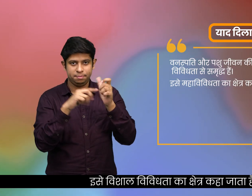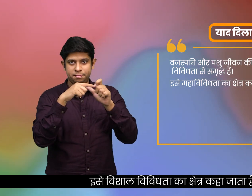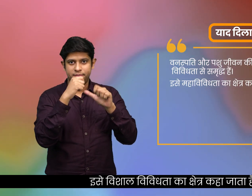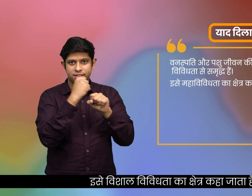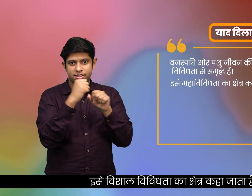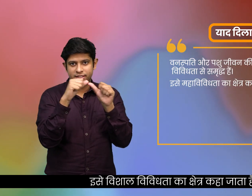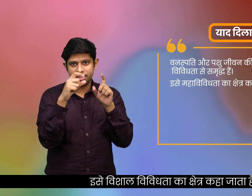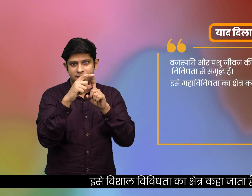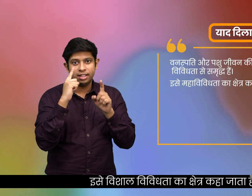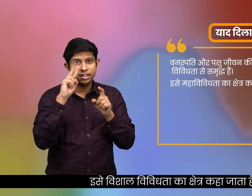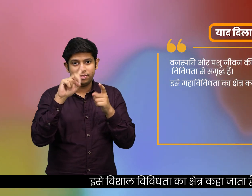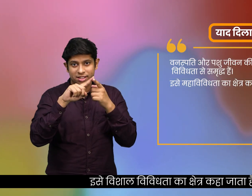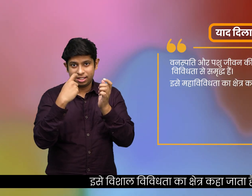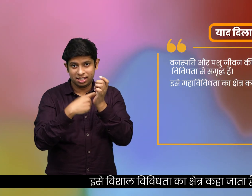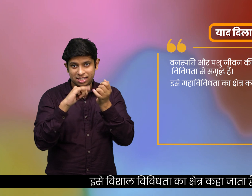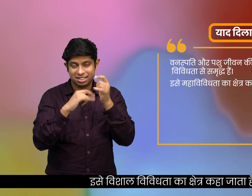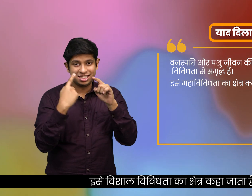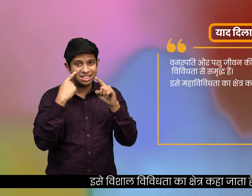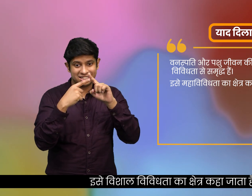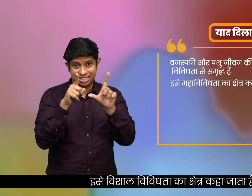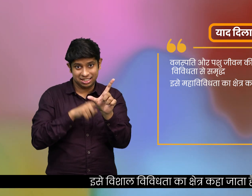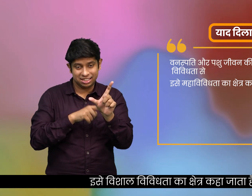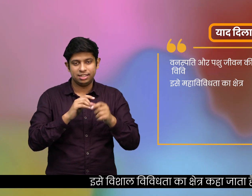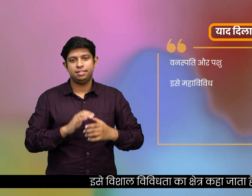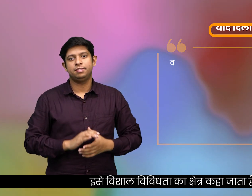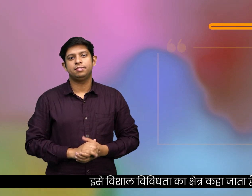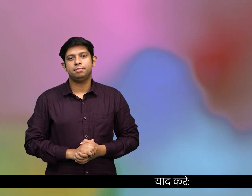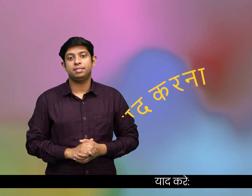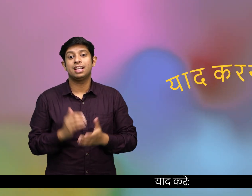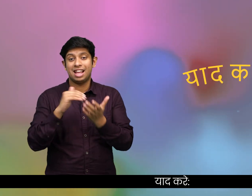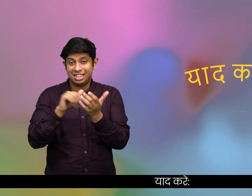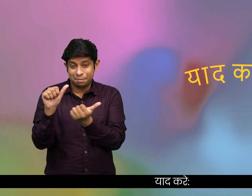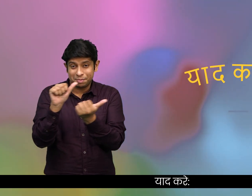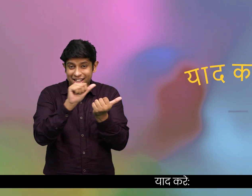याद करें,